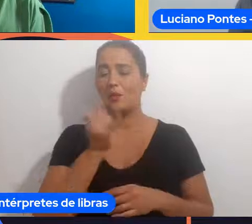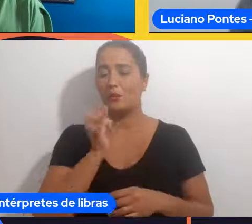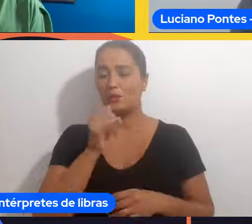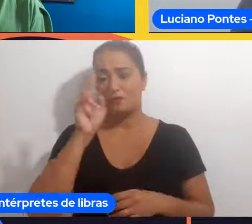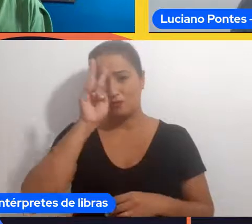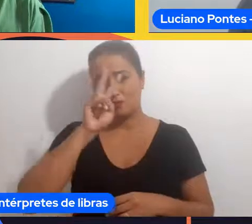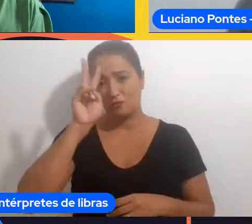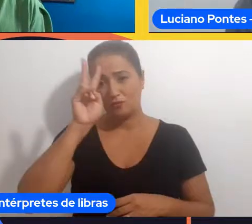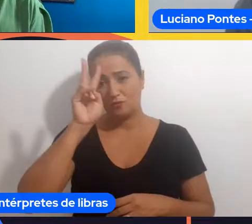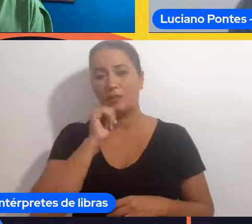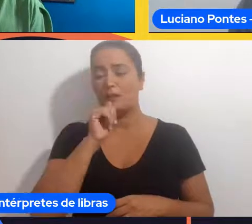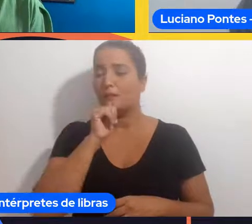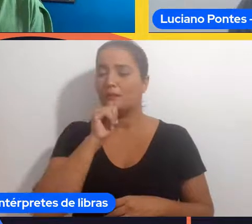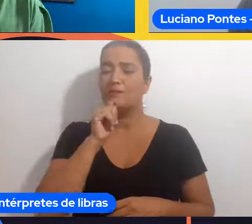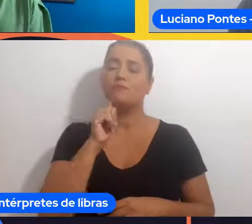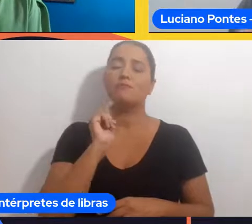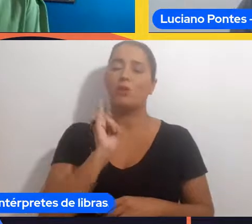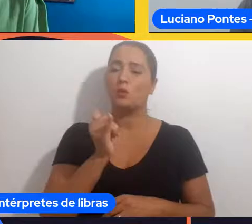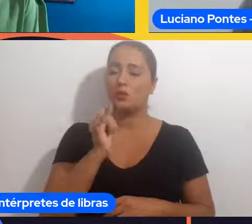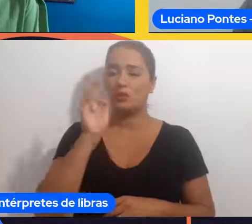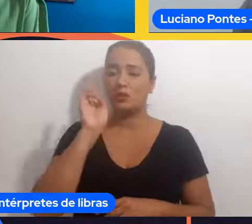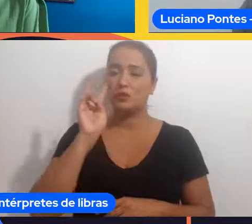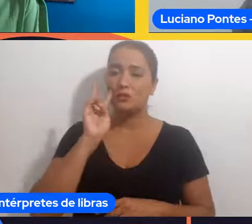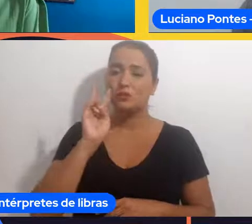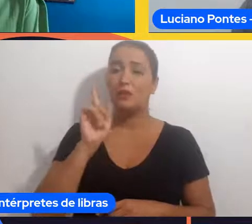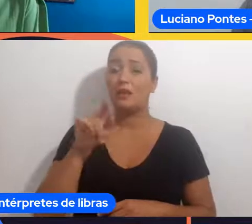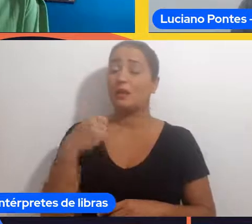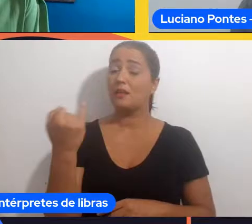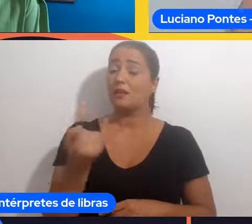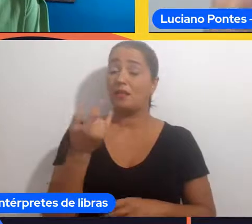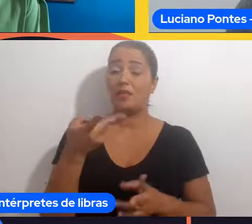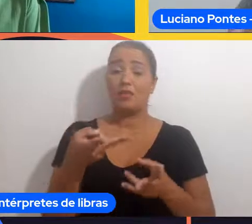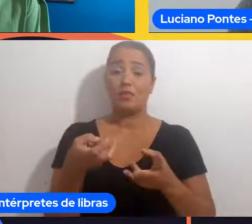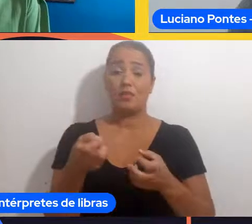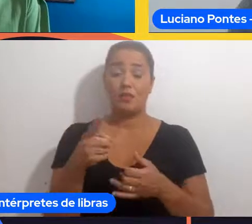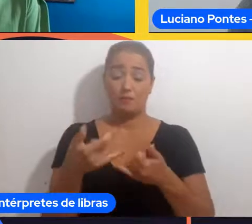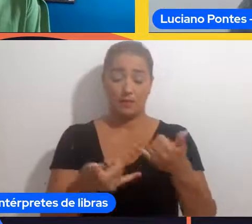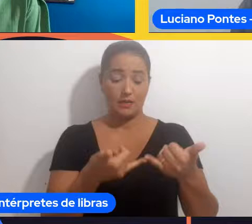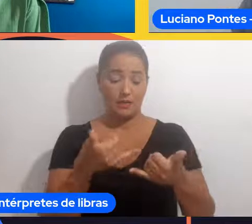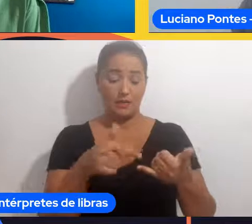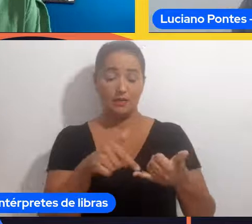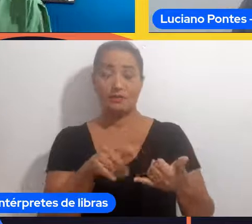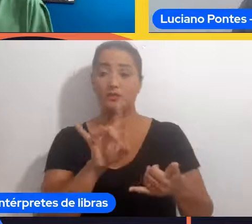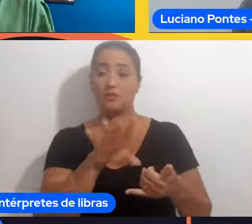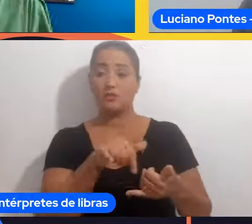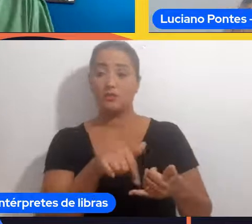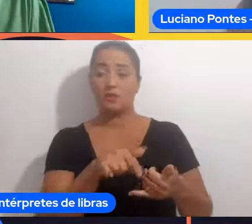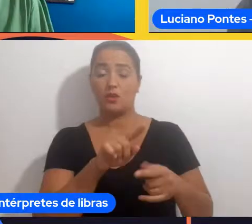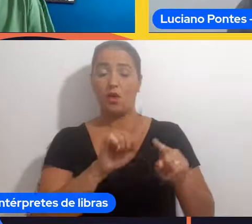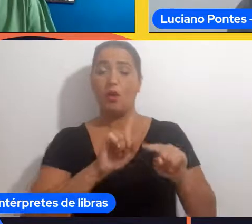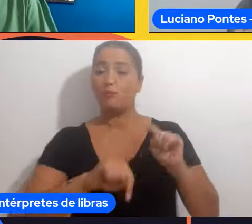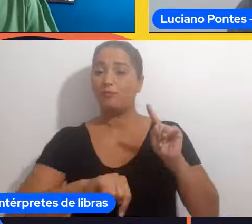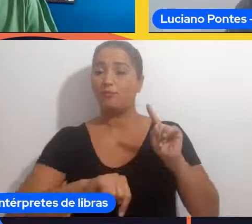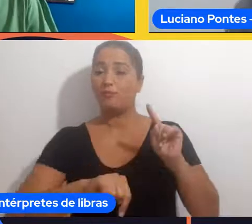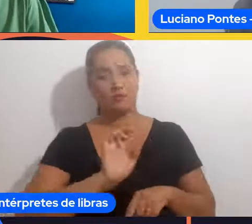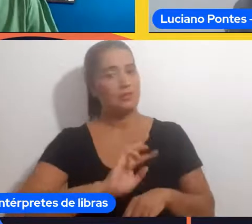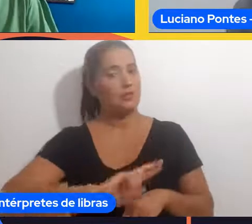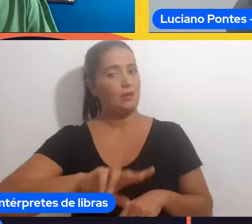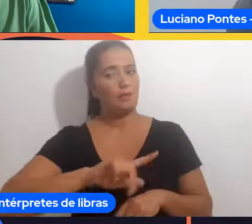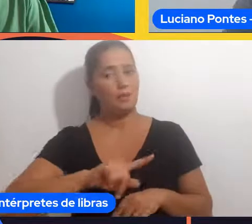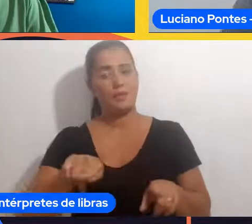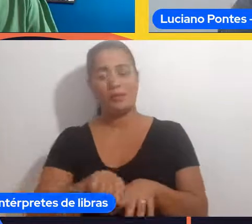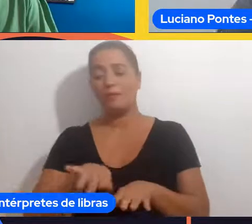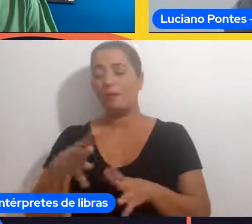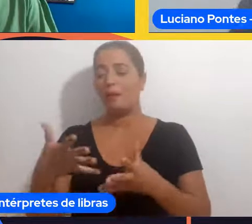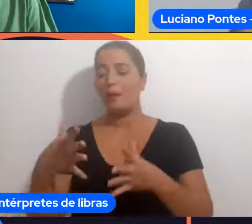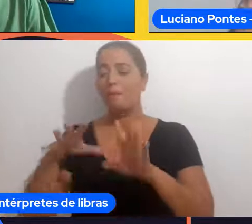que é fundamental para a gente perceber também que os brinquedos, eles não só são os objetos, né? Eles são as maneiras também com que a gente brinca com a